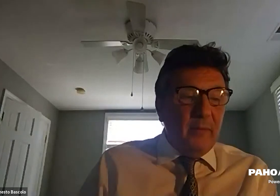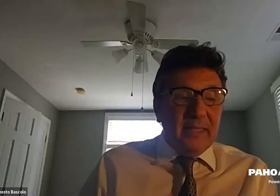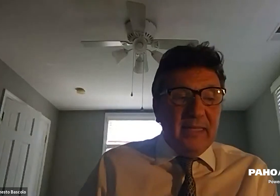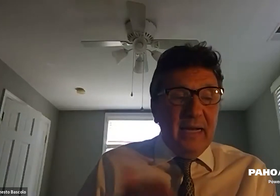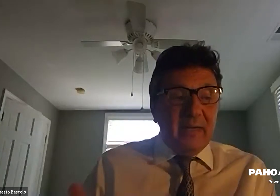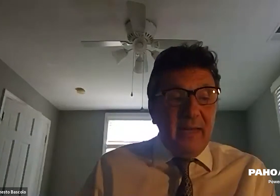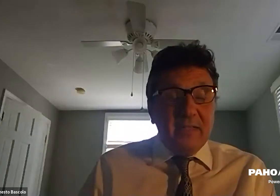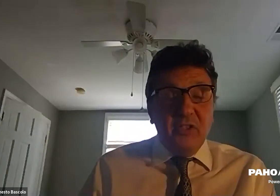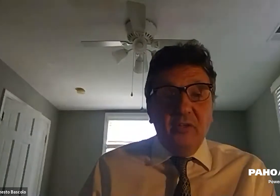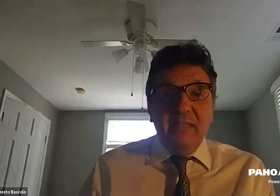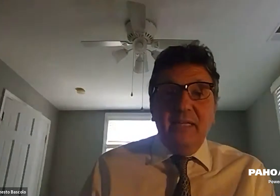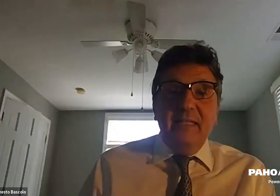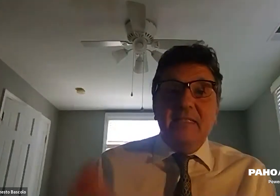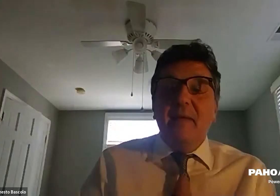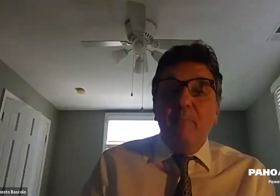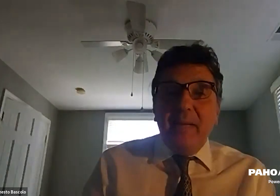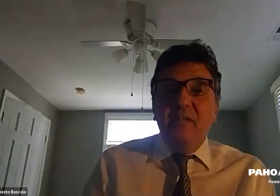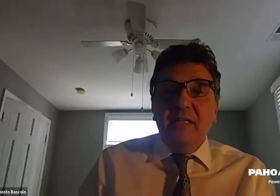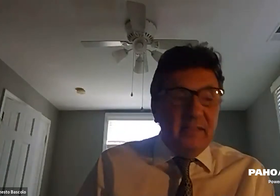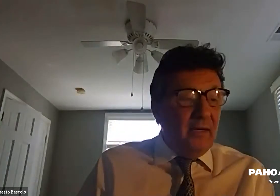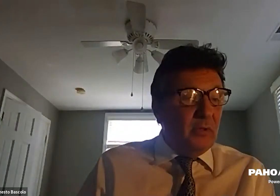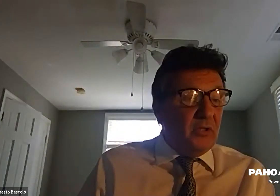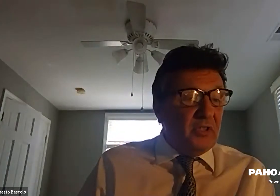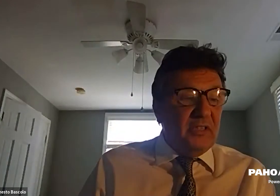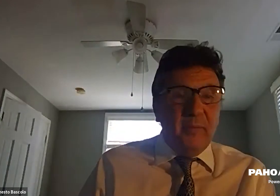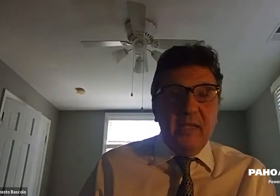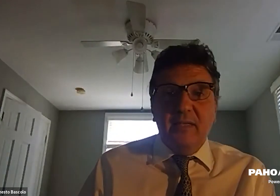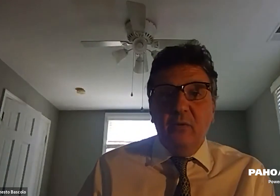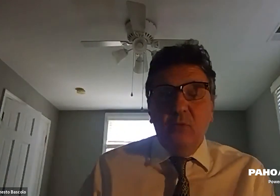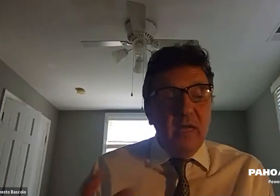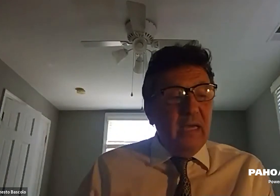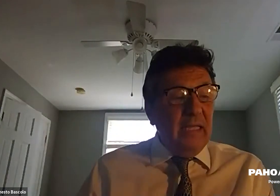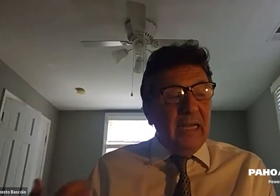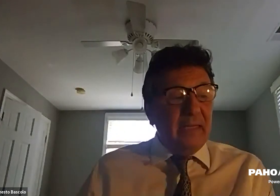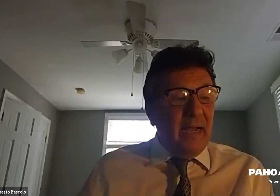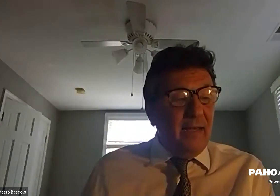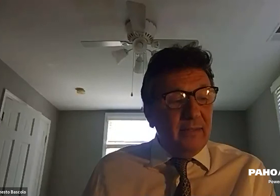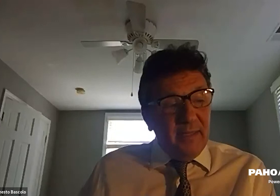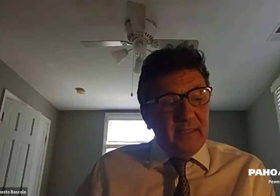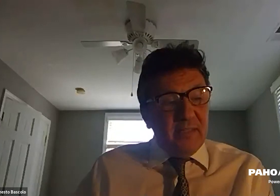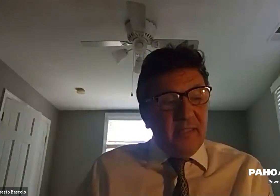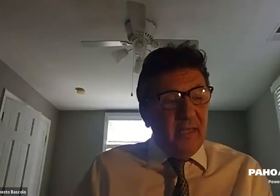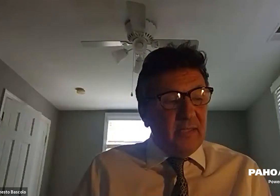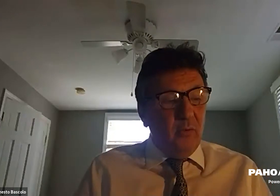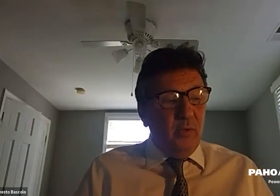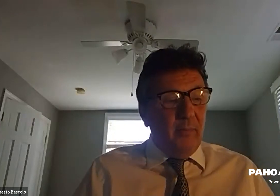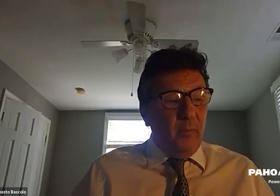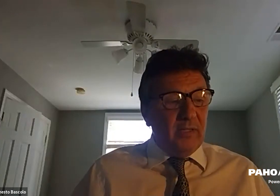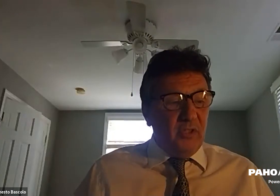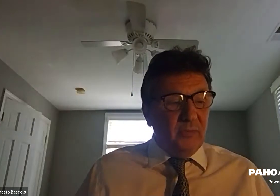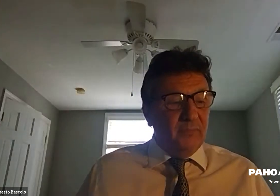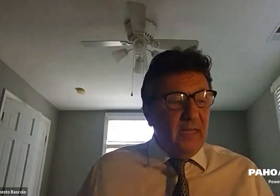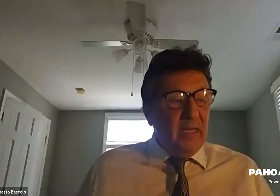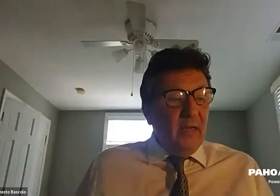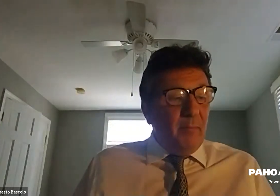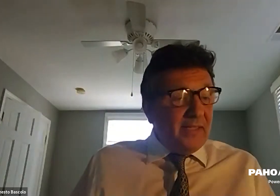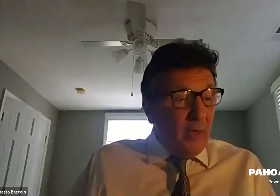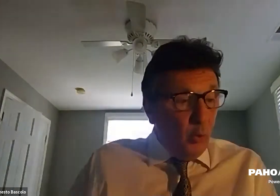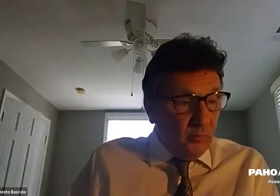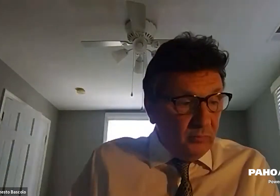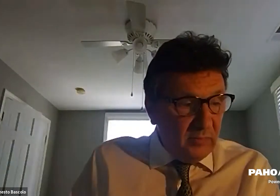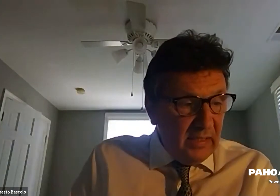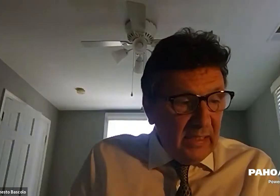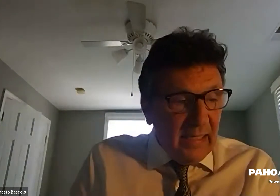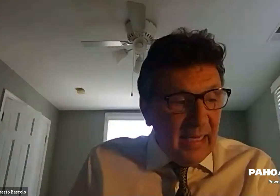para interpretar la relación entre el desempeño que tiene nuestro sistema de salud y las reales necesidades de salud de la población.